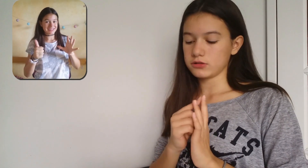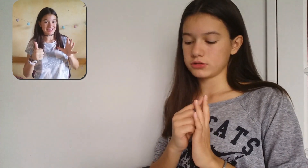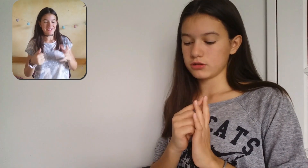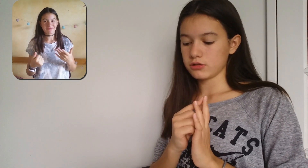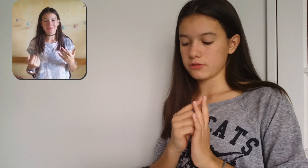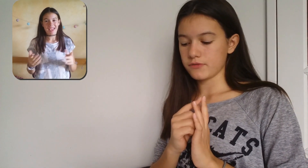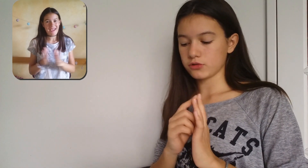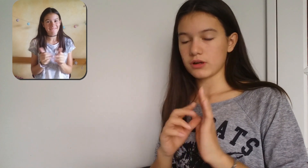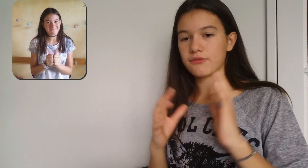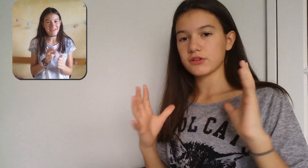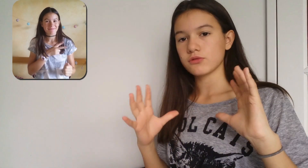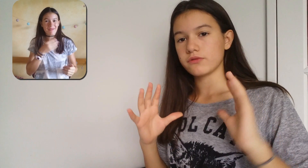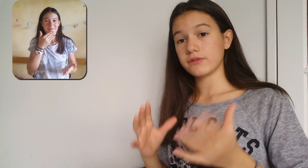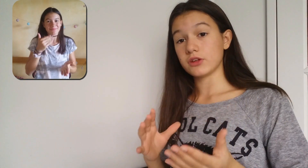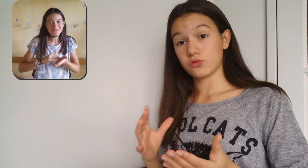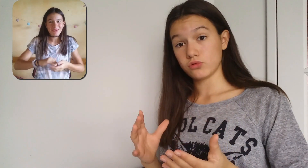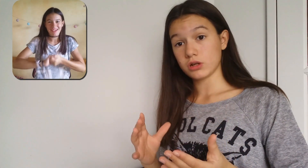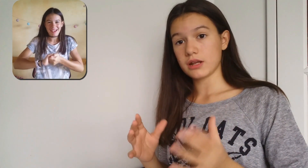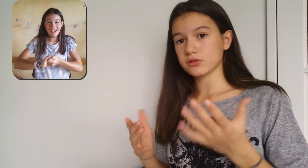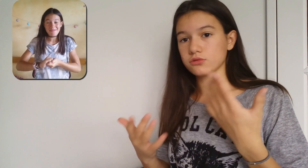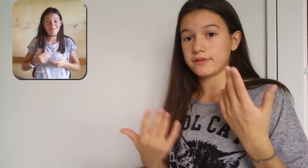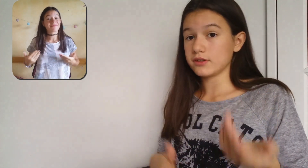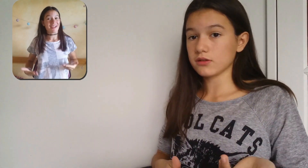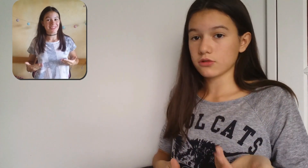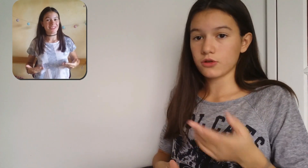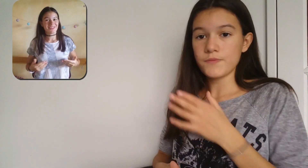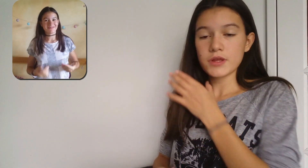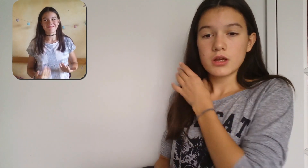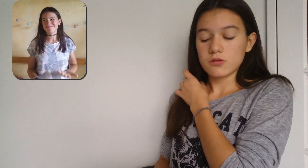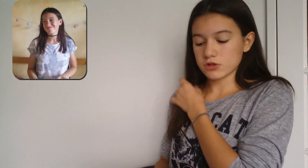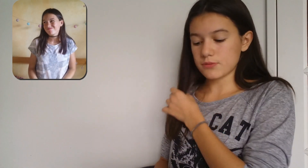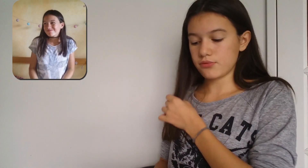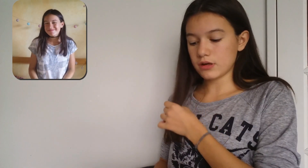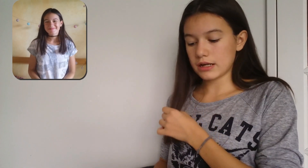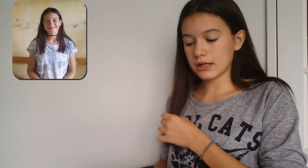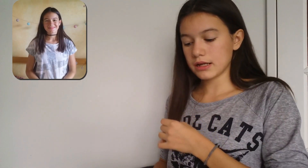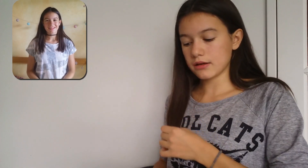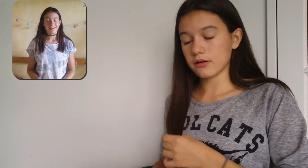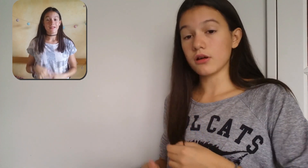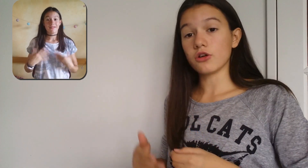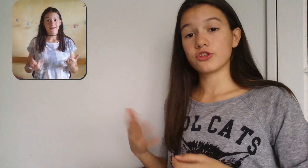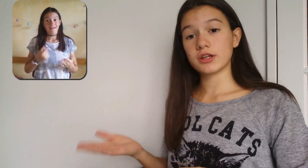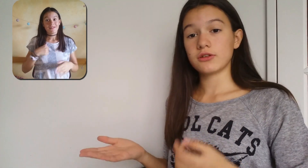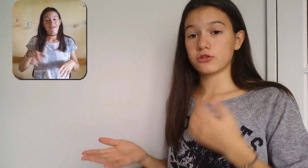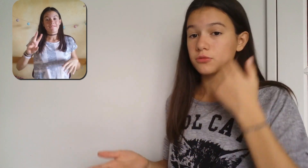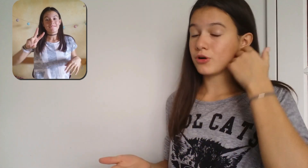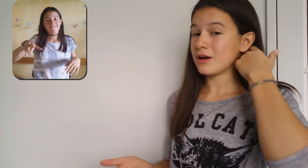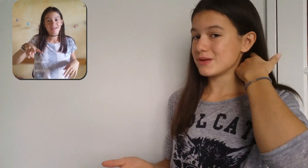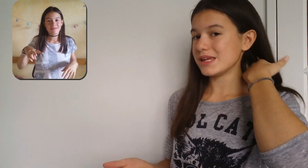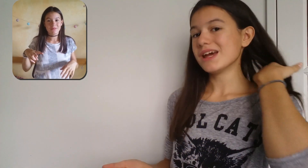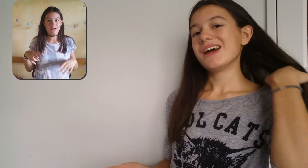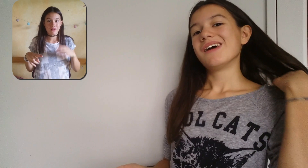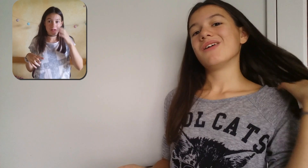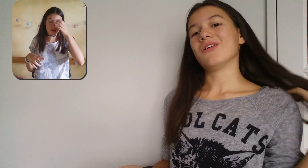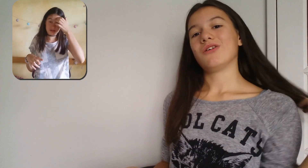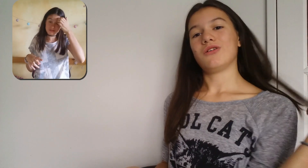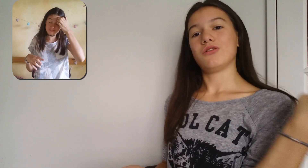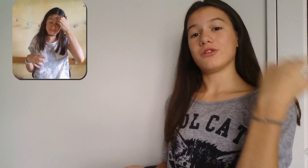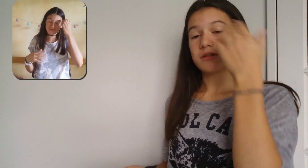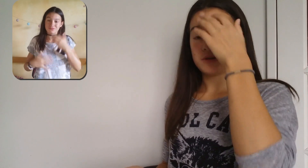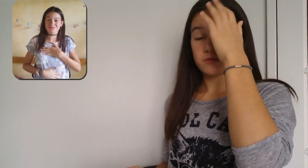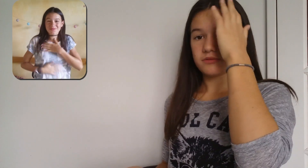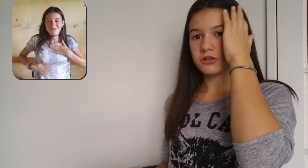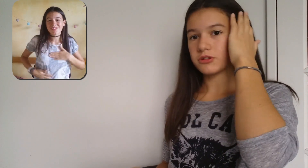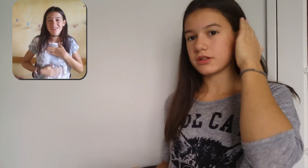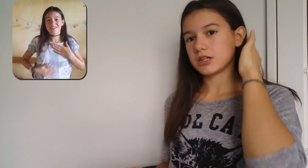de différence entre la façon de vivre des sourds et la façon de vivre des entendants. Donc j'ai pu aller chez justement Amélie